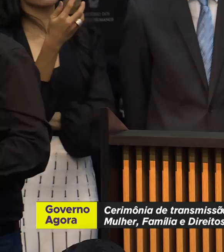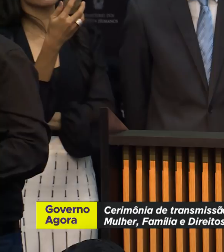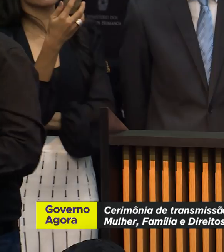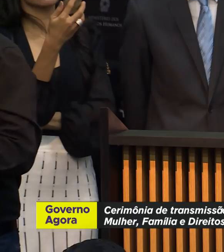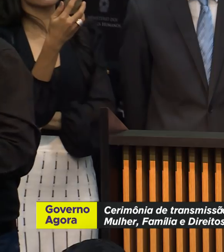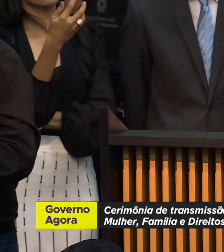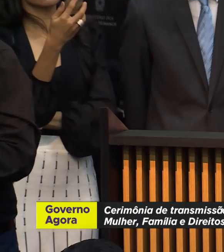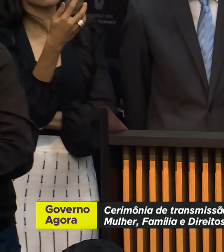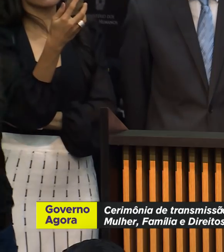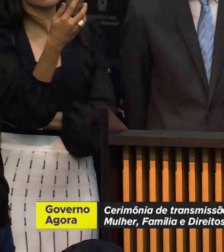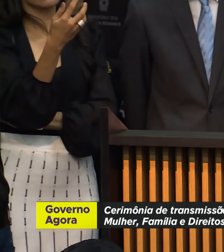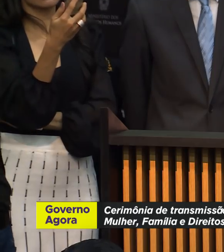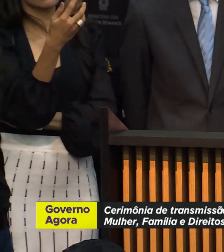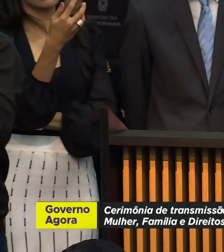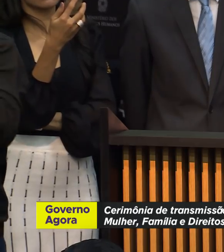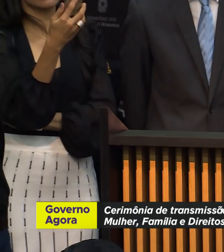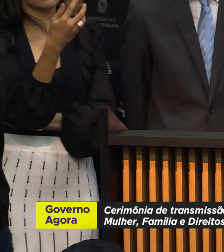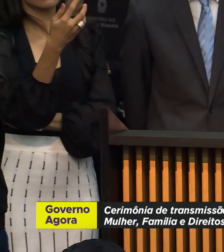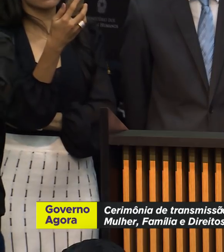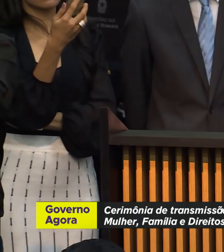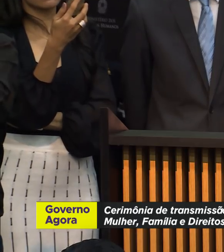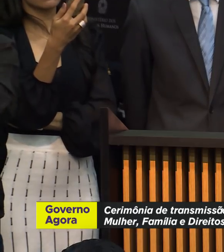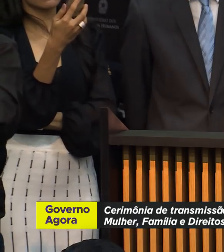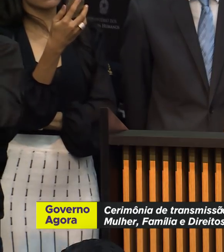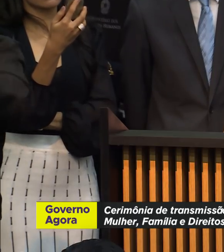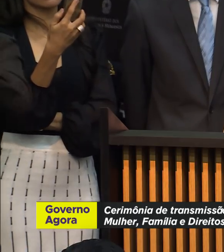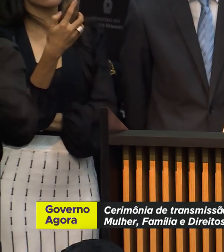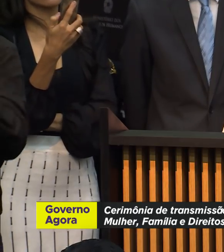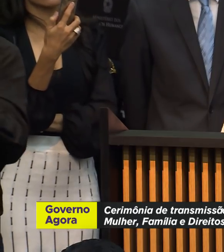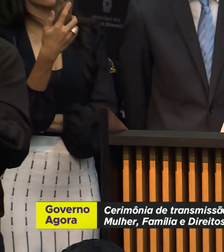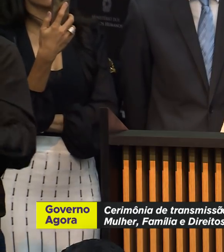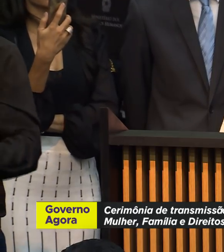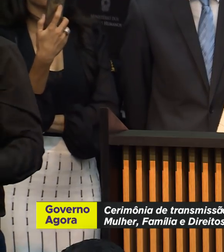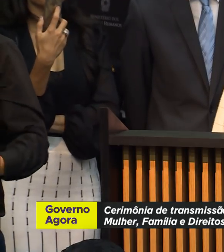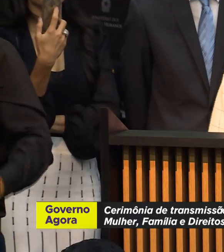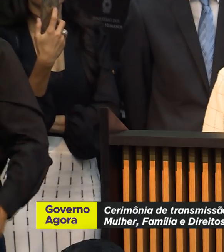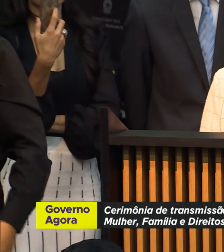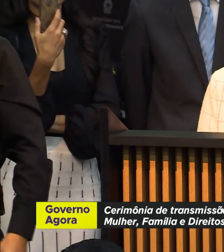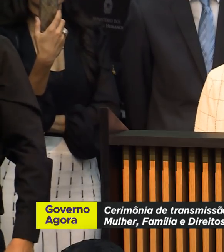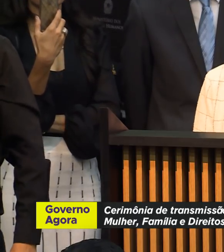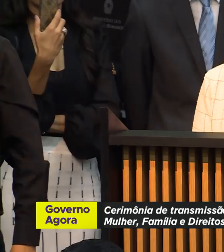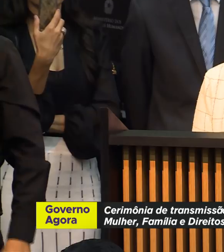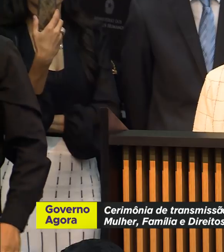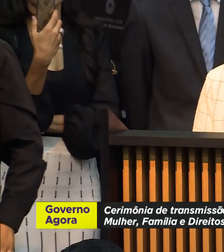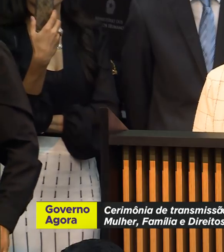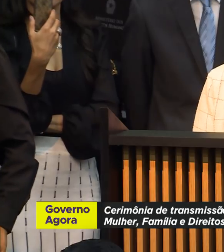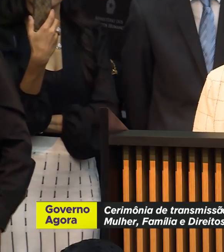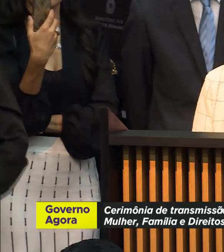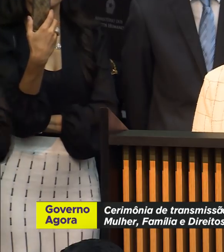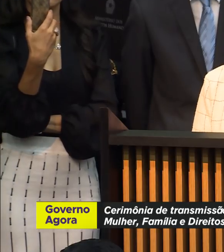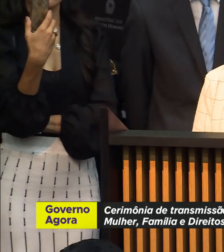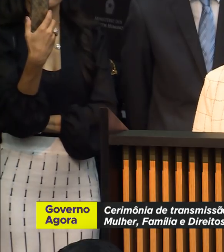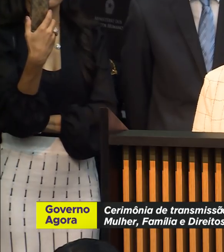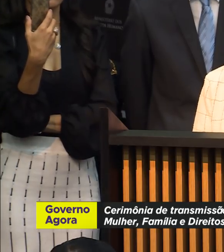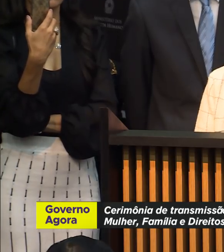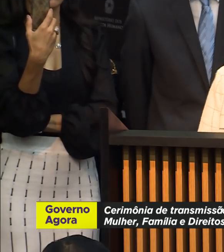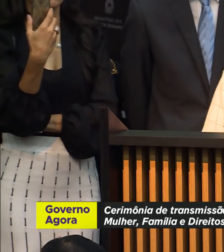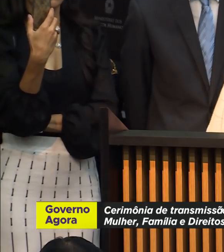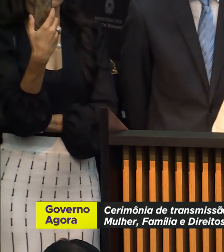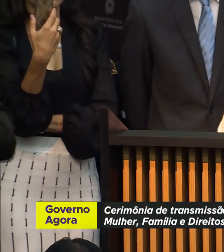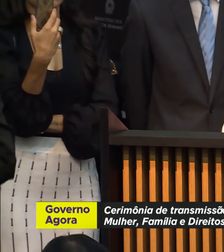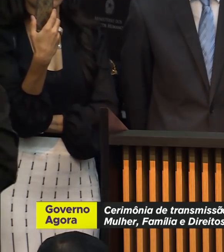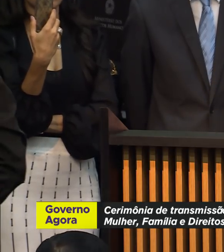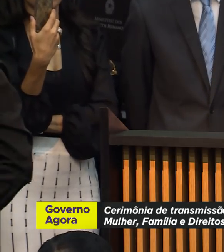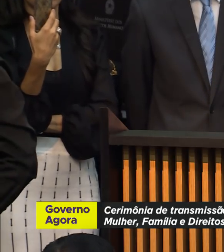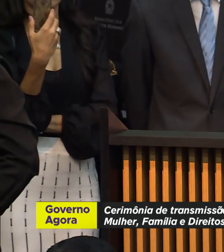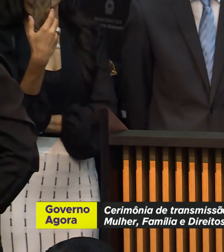sexualmente. Chorei não por mim, tenho meu consolador. E queiram vocês ou não,